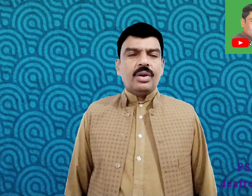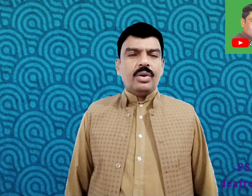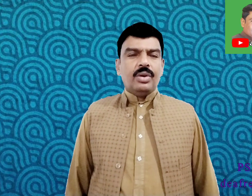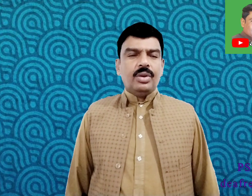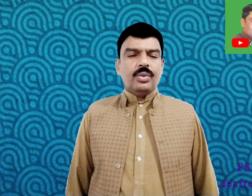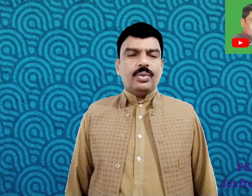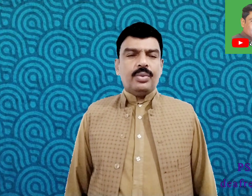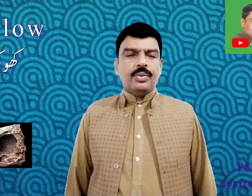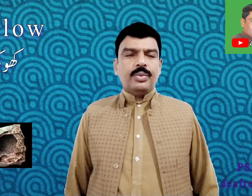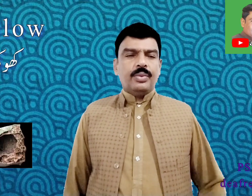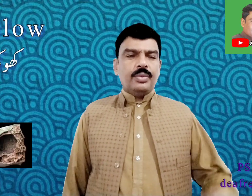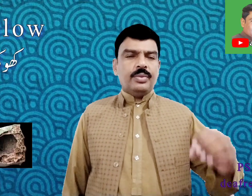होलो,